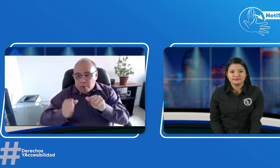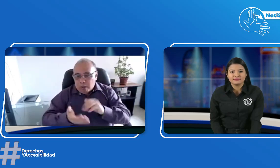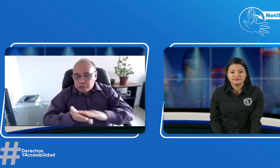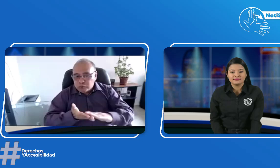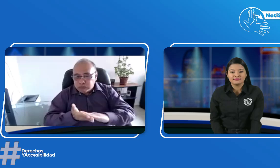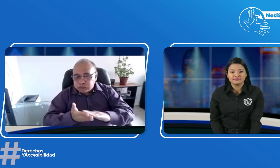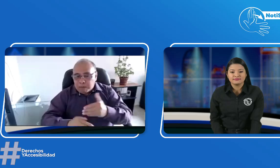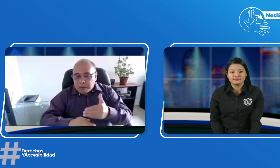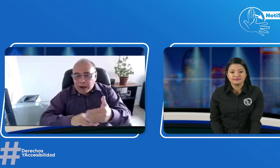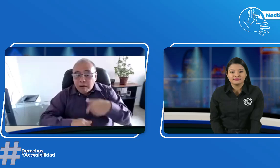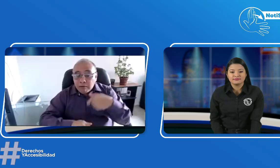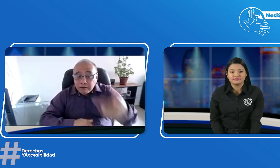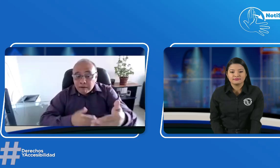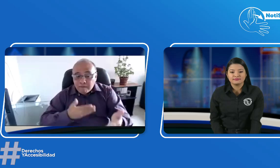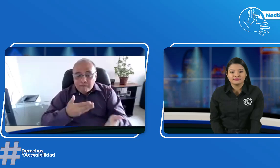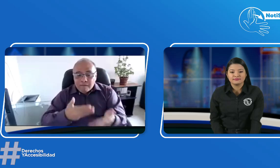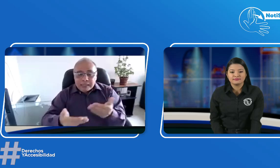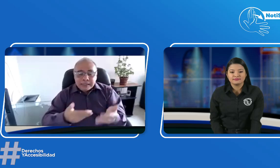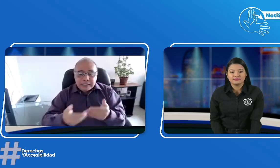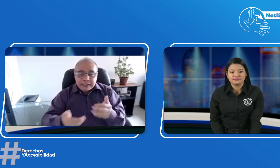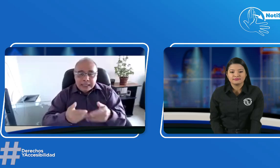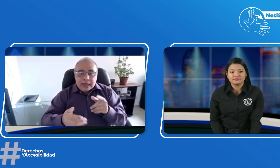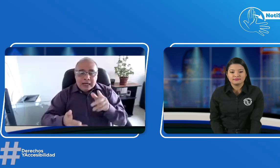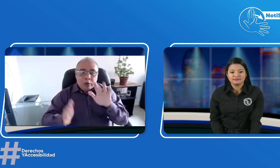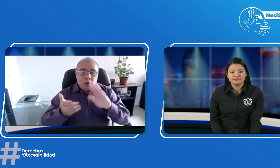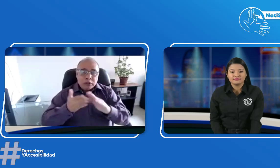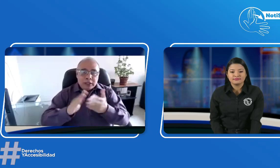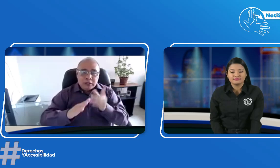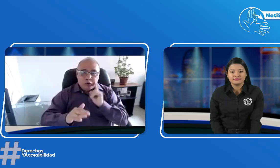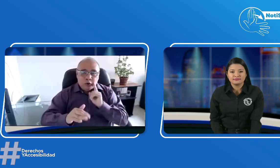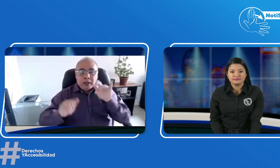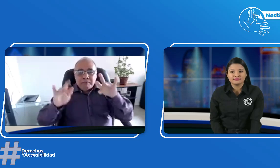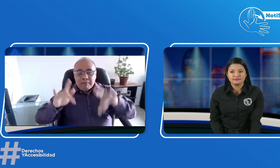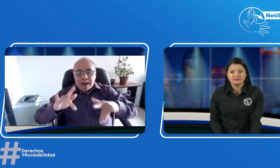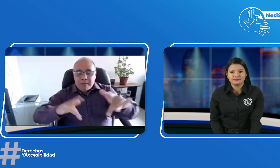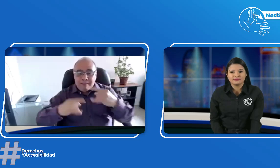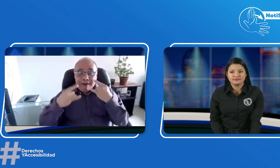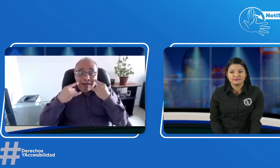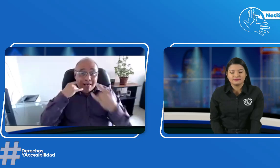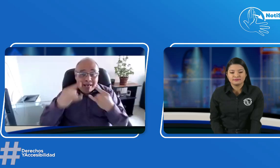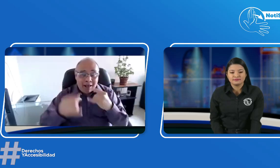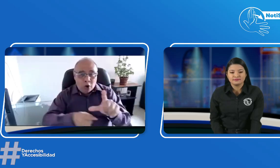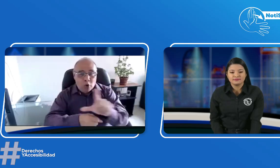prácticamente un trabajo, pero termina siendo voluntario y la persona